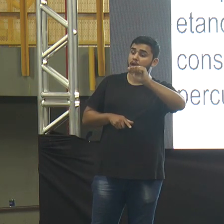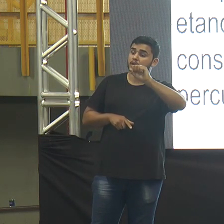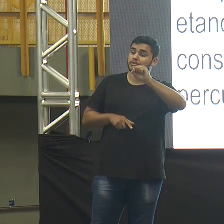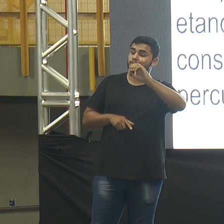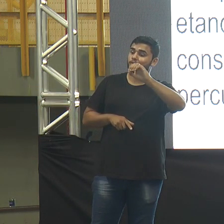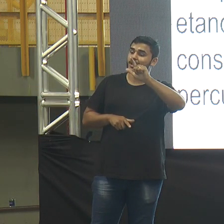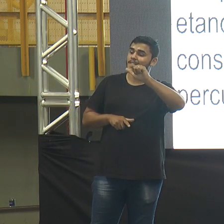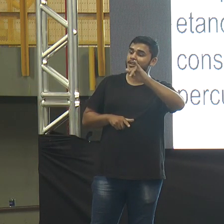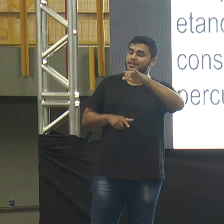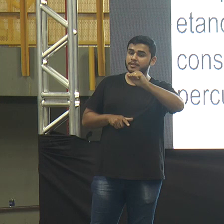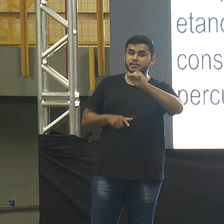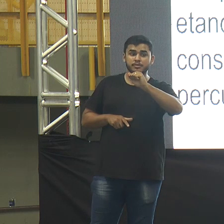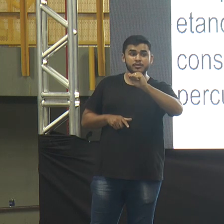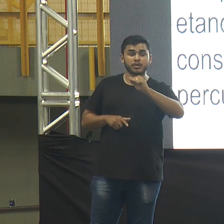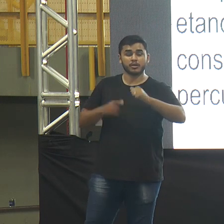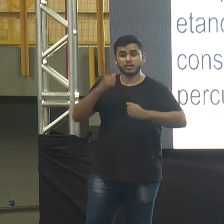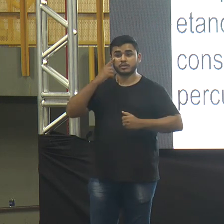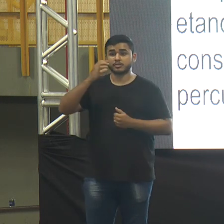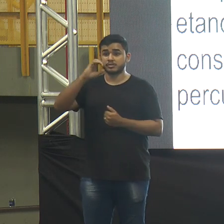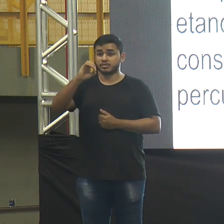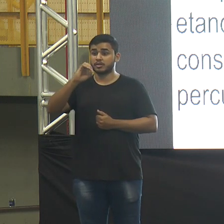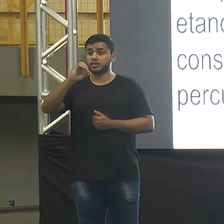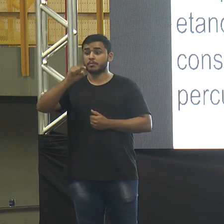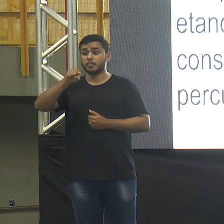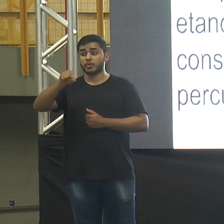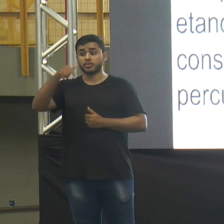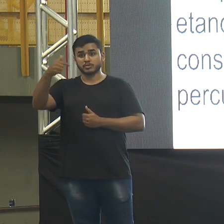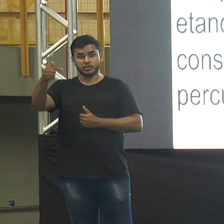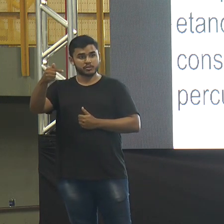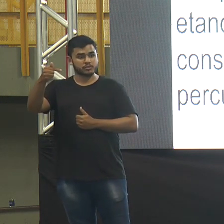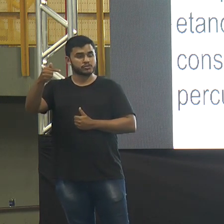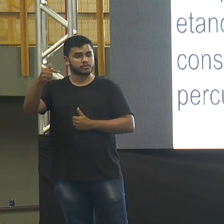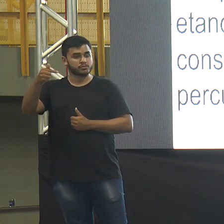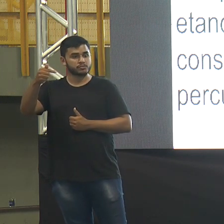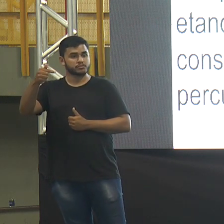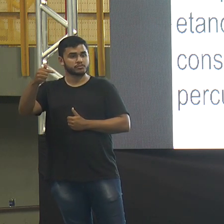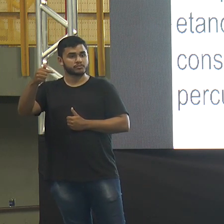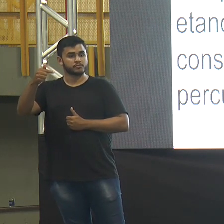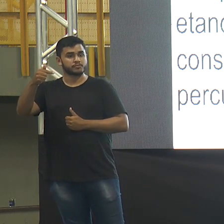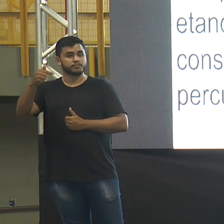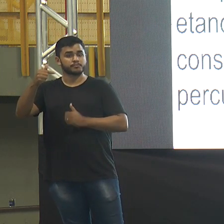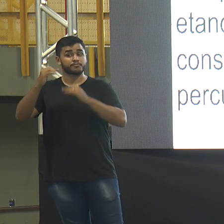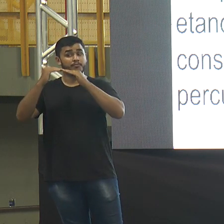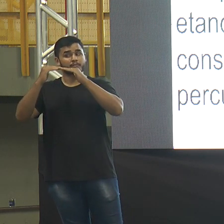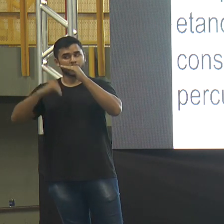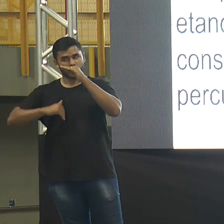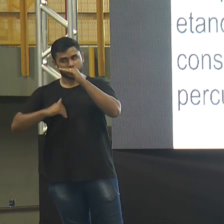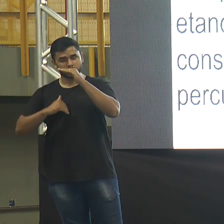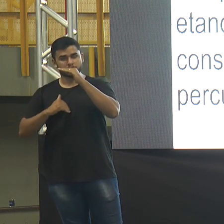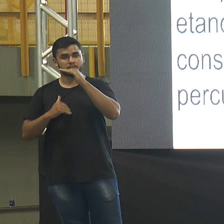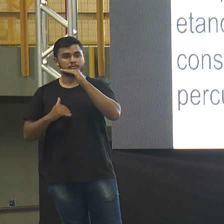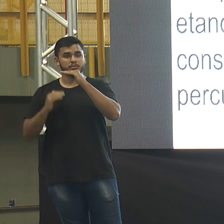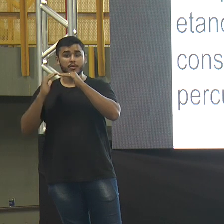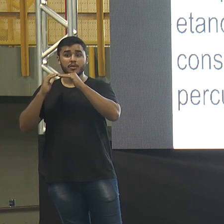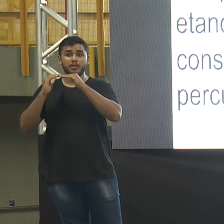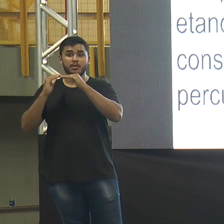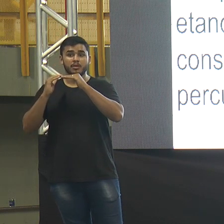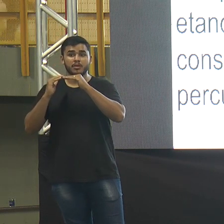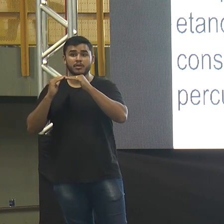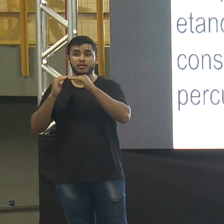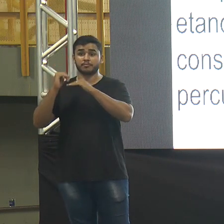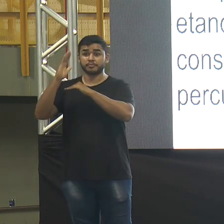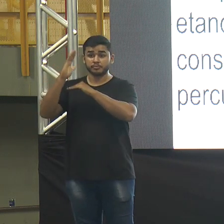a 0,7, vale mais a pena colocar o álcool. Se der acima de 0,7, é